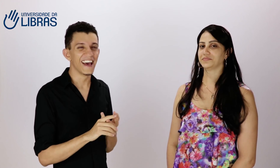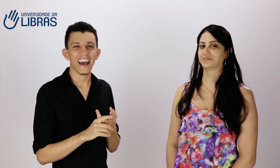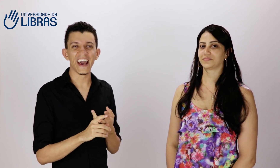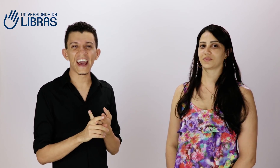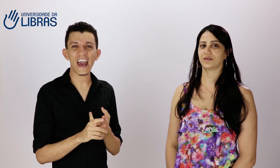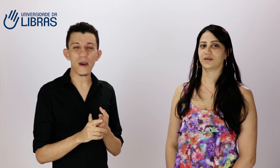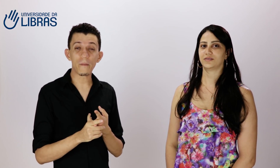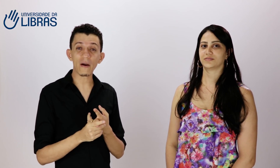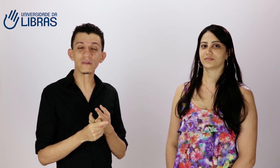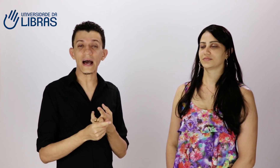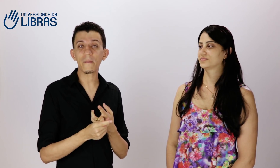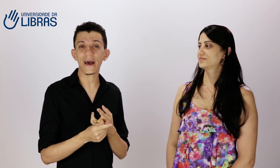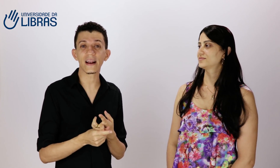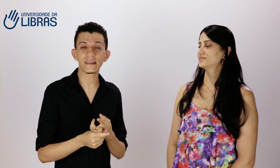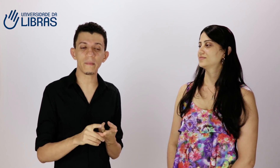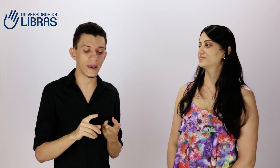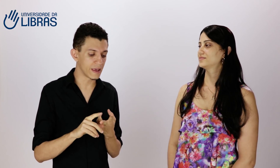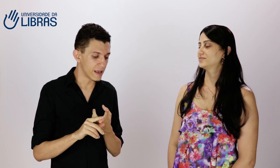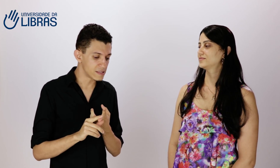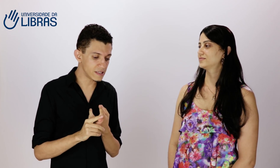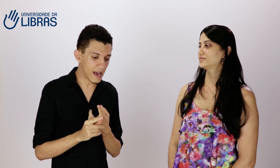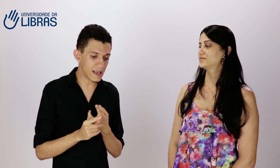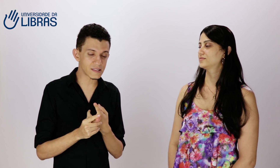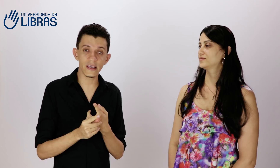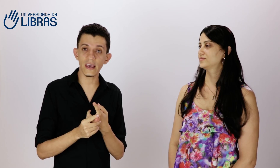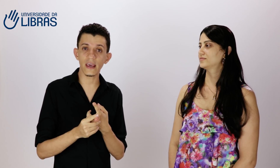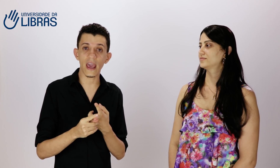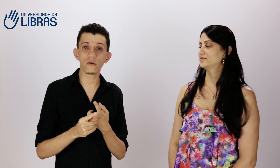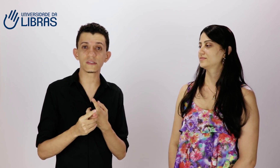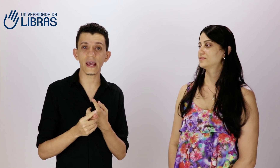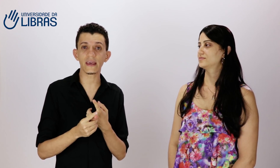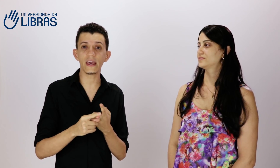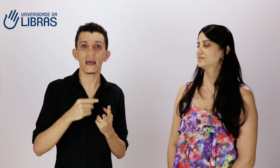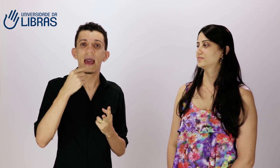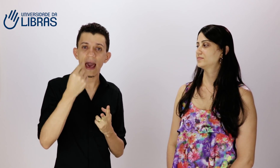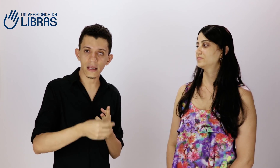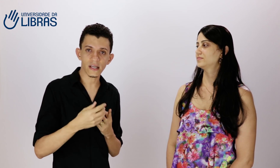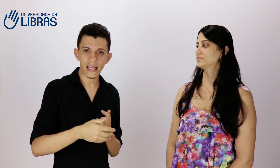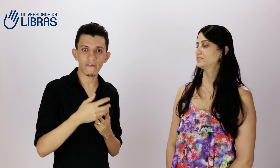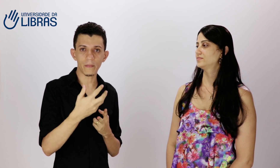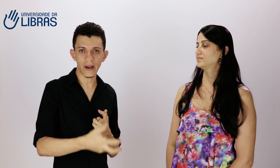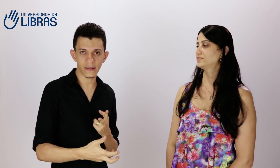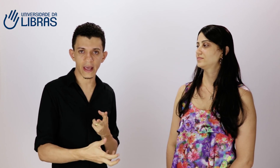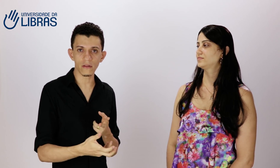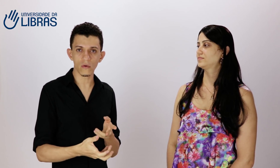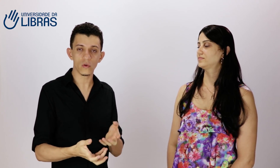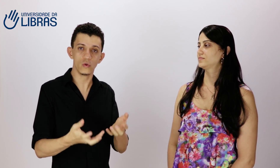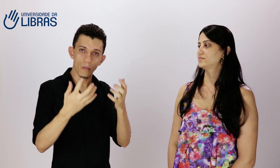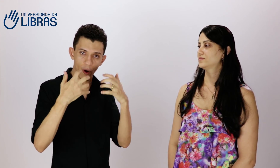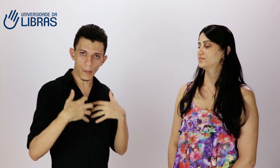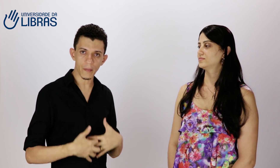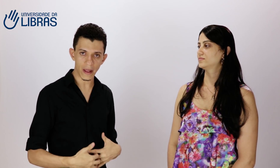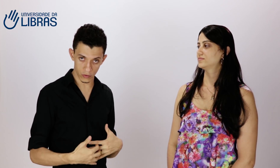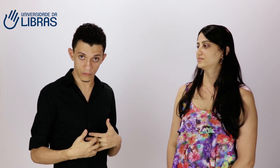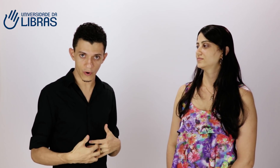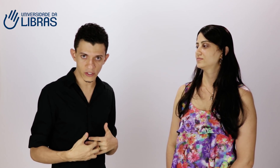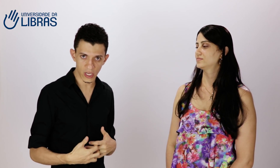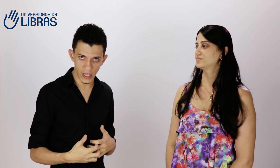também. Perguntar para ela também sinais que eu sei que ela já estava aprendendo no próprio método Fluente em